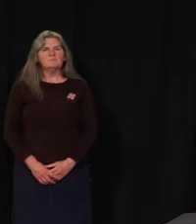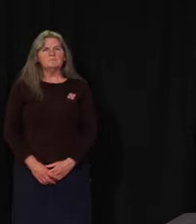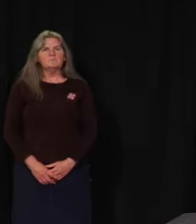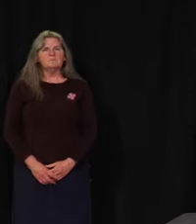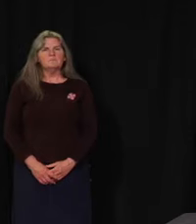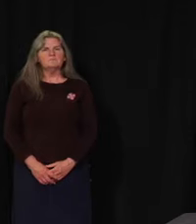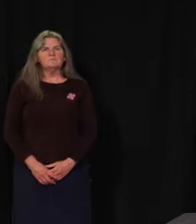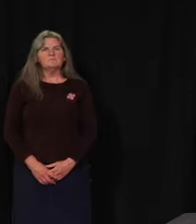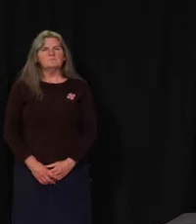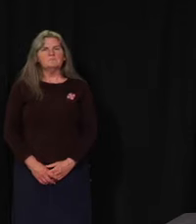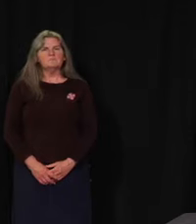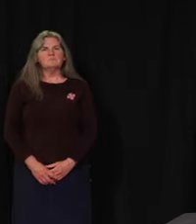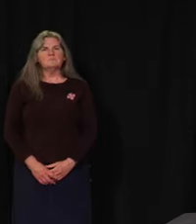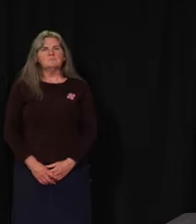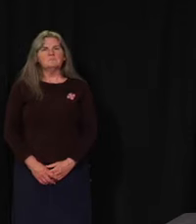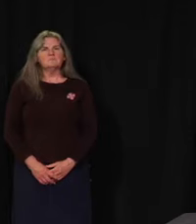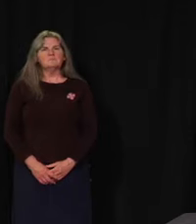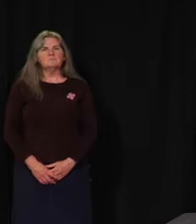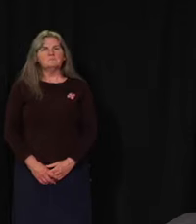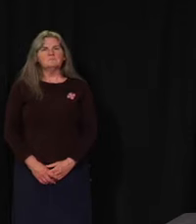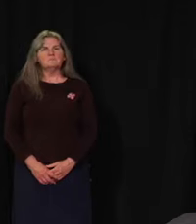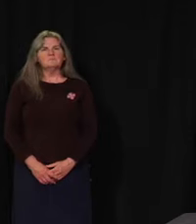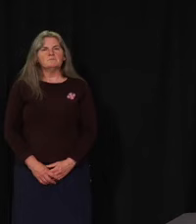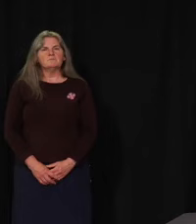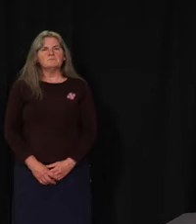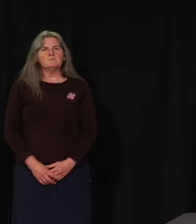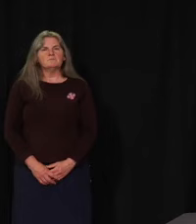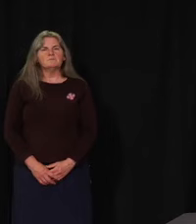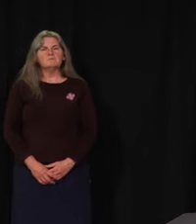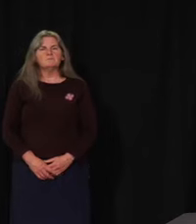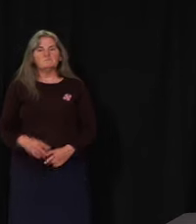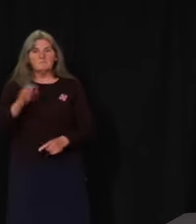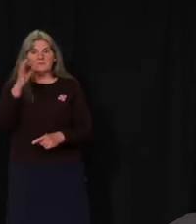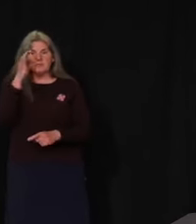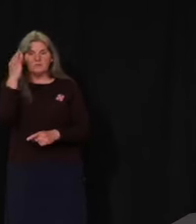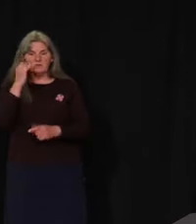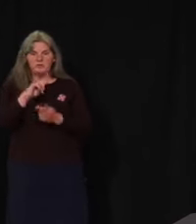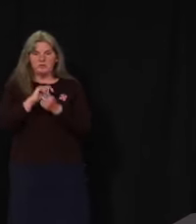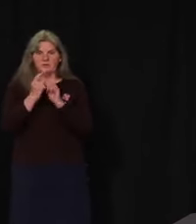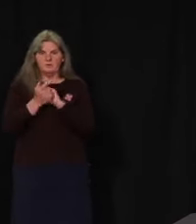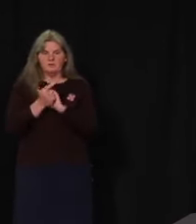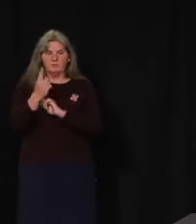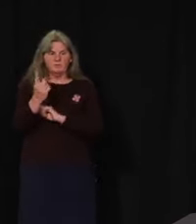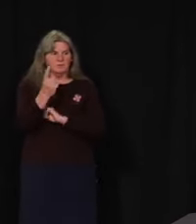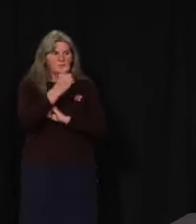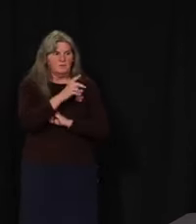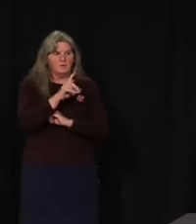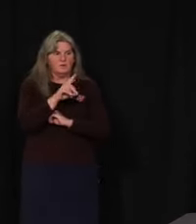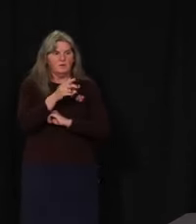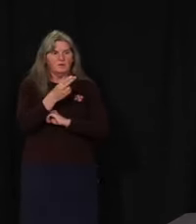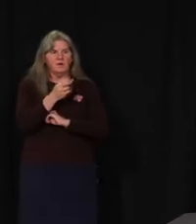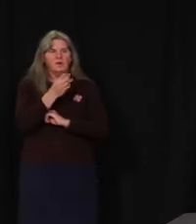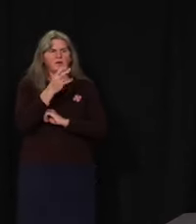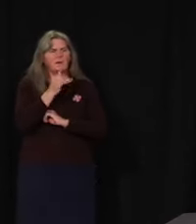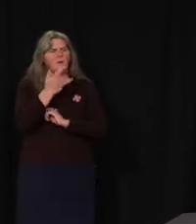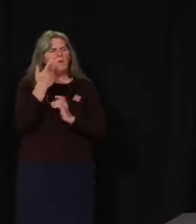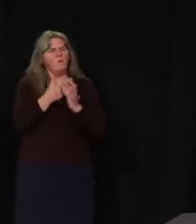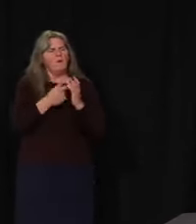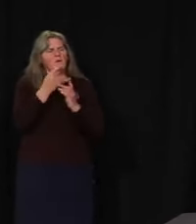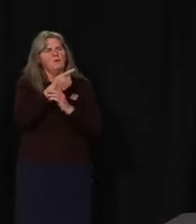aura une diminution? J'aimerais savoir votre avis à ce sujet. Merci. So the question is for Dr. Hanley. What is your vision